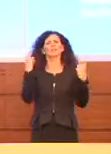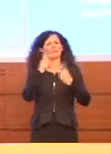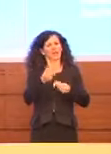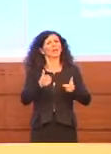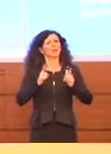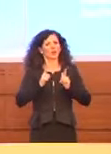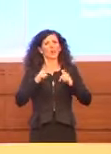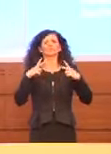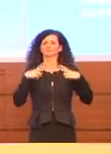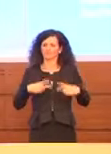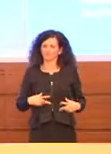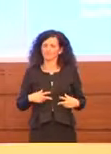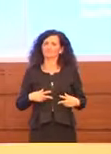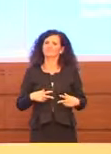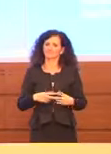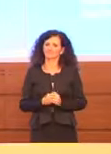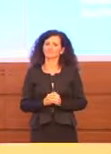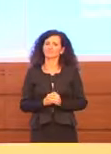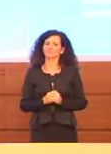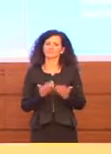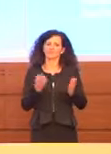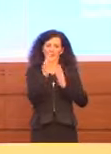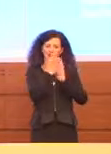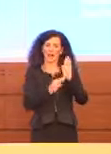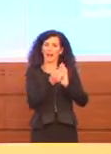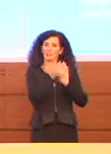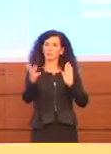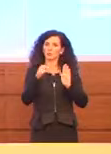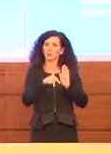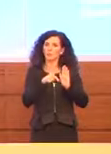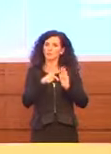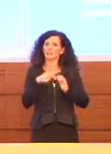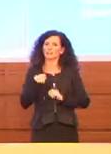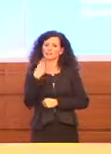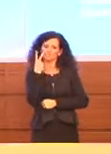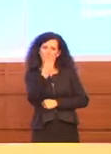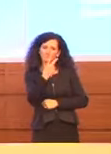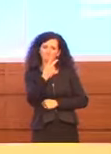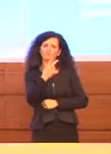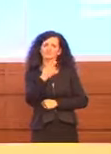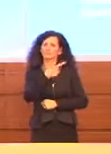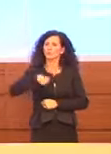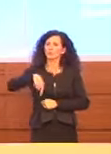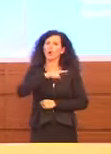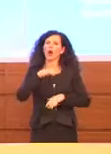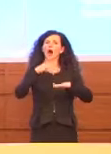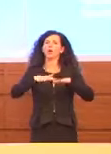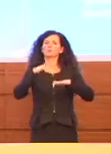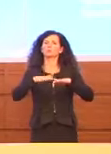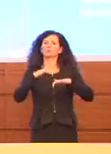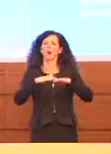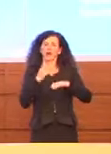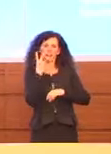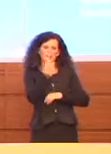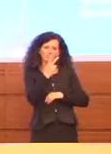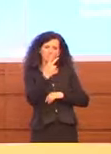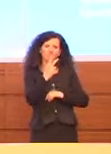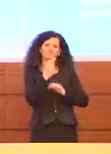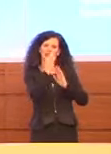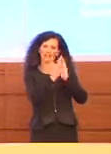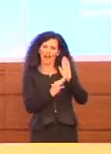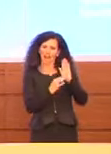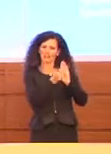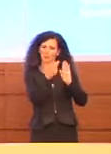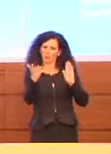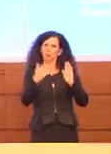nel senso che vediamo che gli indici che siamo abituati a vedere a seguire ancora una volta